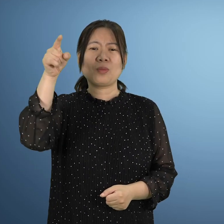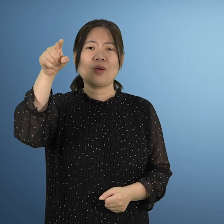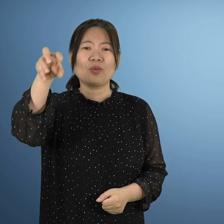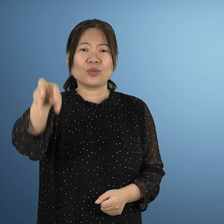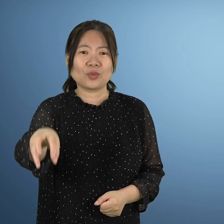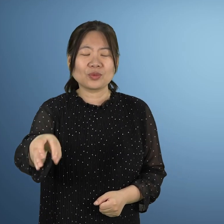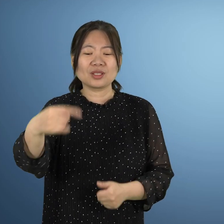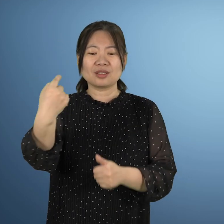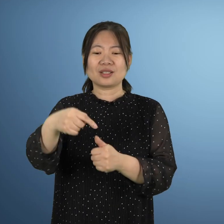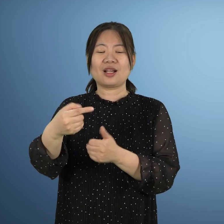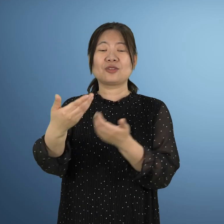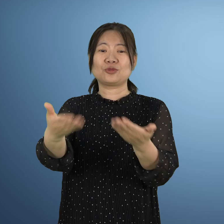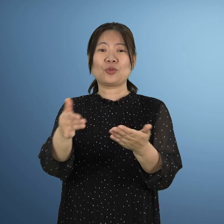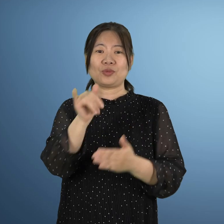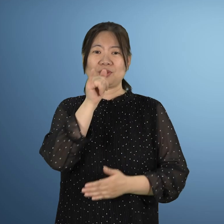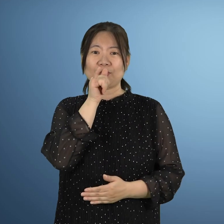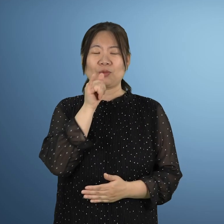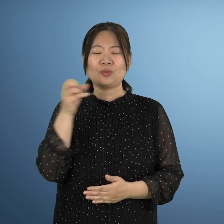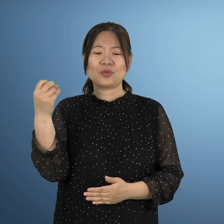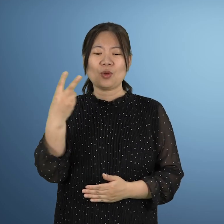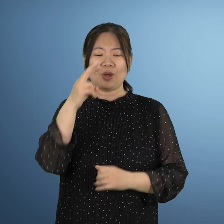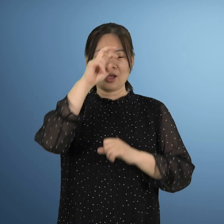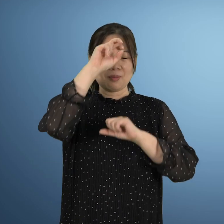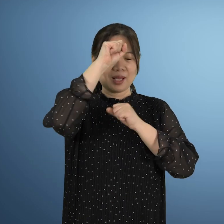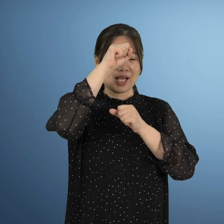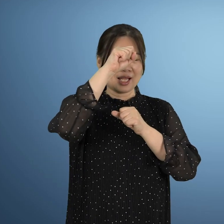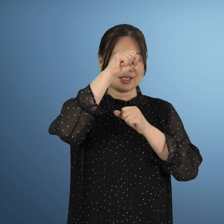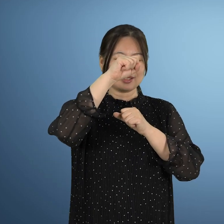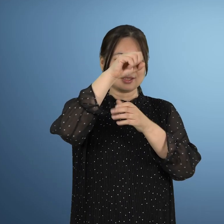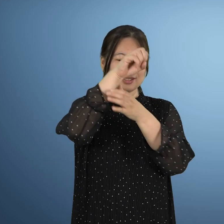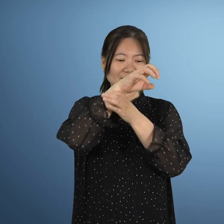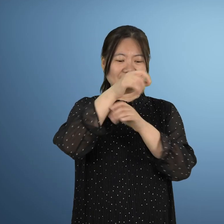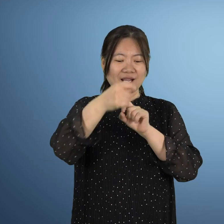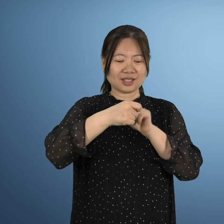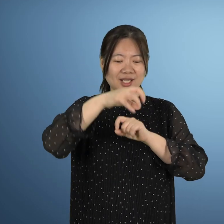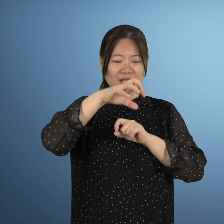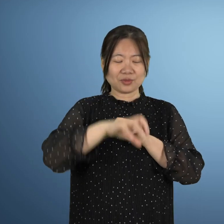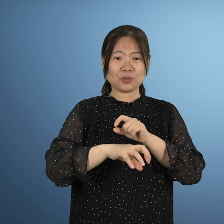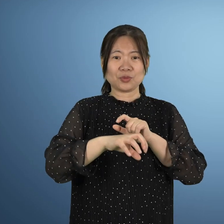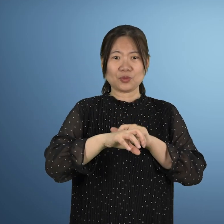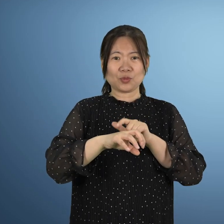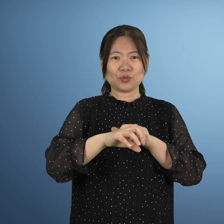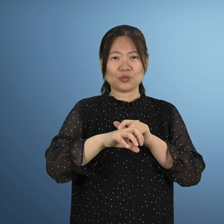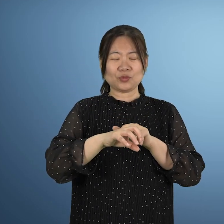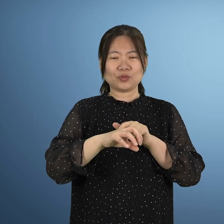곳을 가르쳐 주고 발의 등은 가까운 곳을